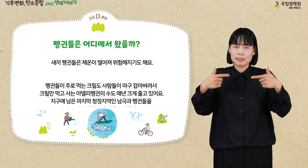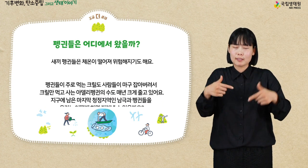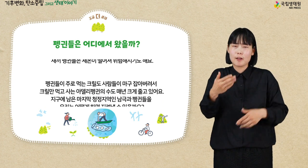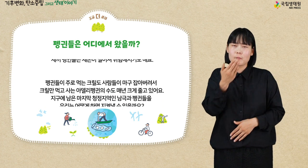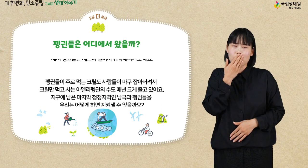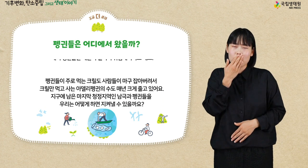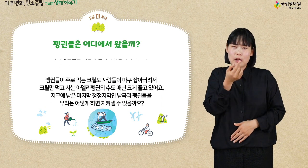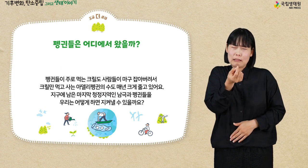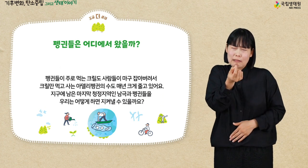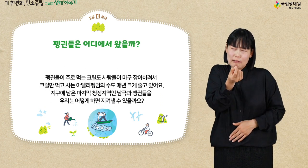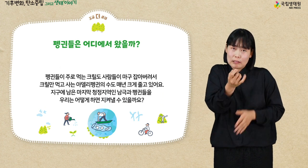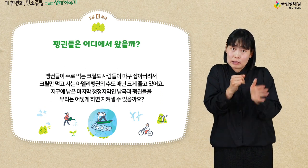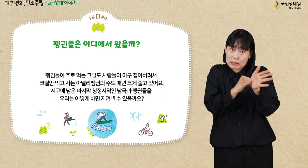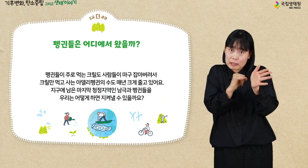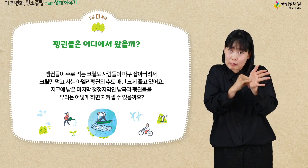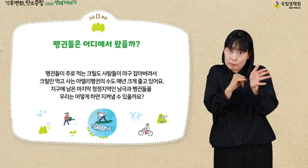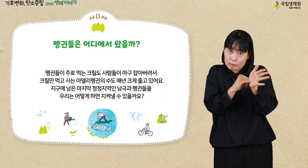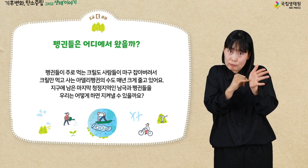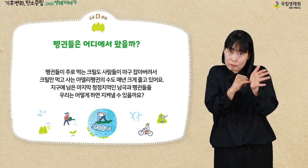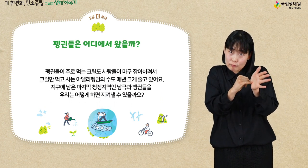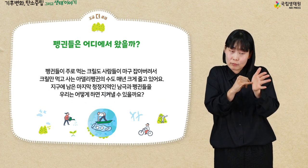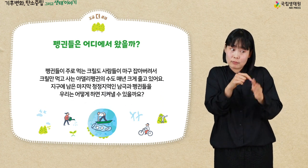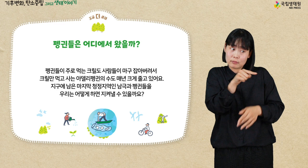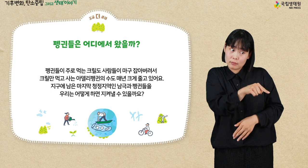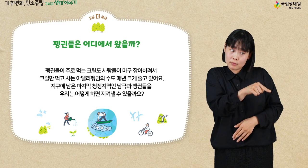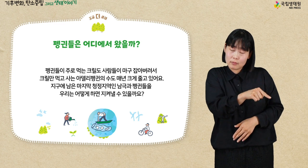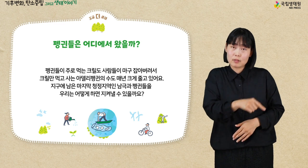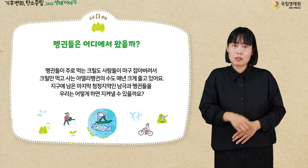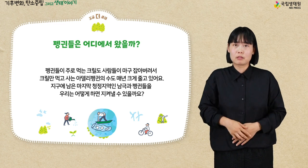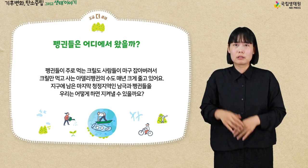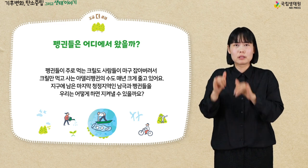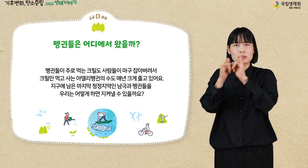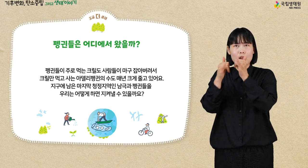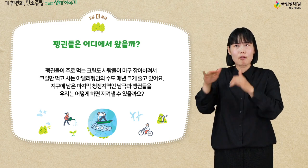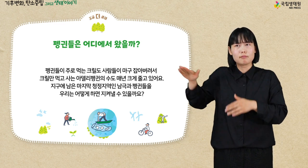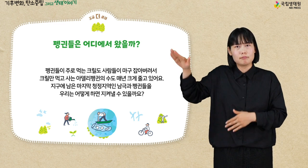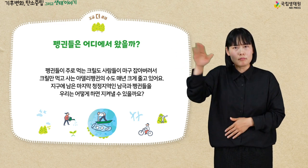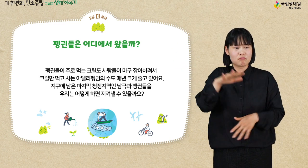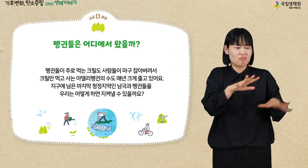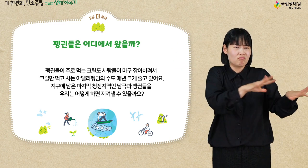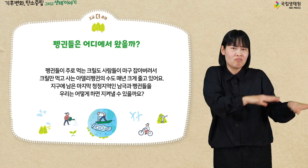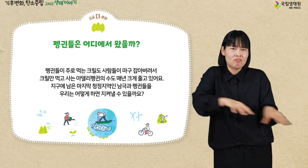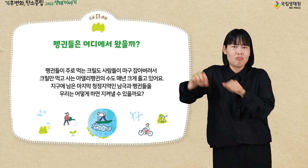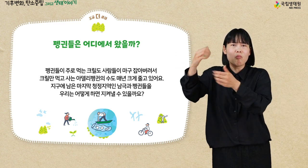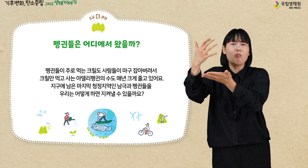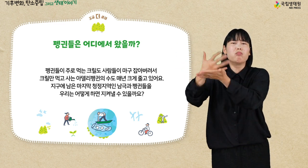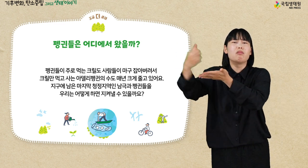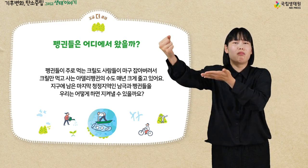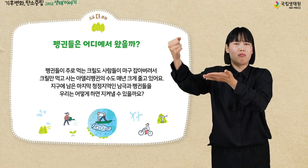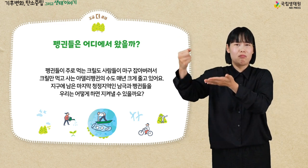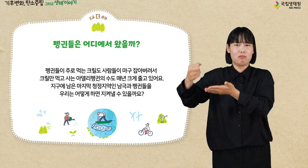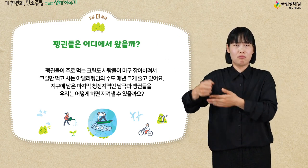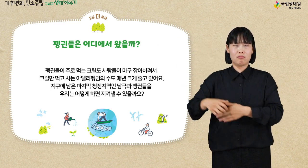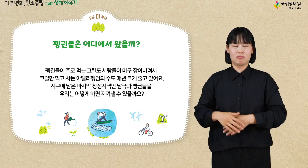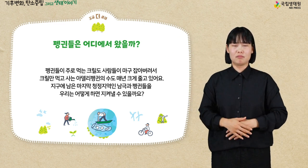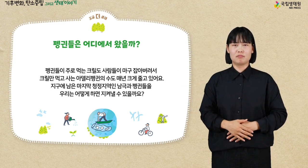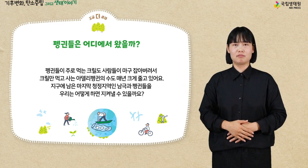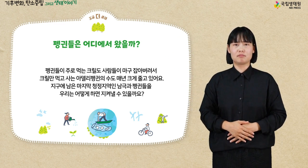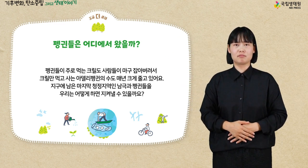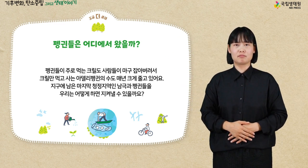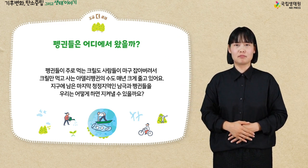펭귄들이 주로 먹는 크릴도 사람들이 마구 잡아버려서 크릴만 먹고 사는 아델리 펭귄의